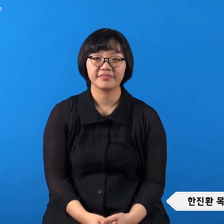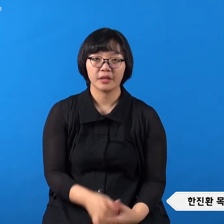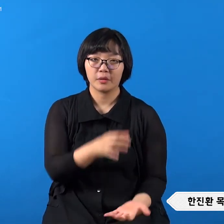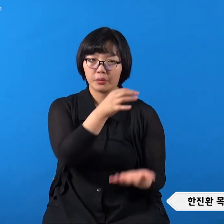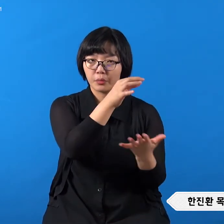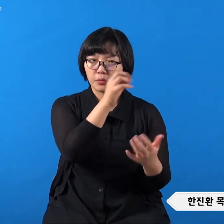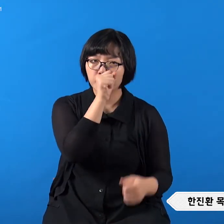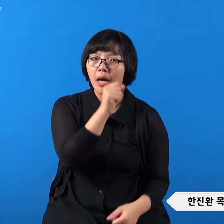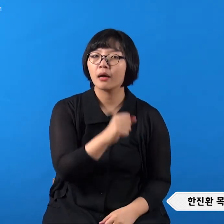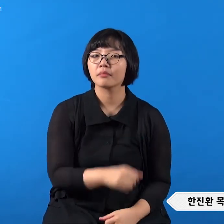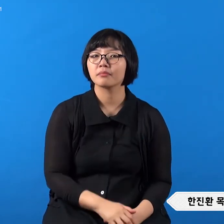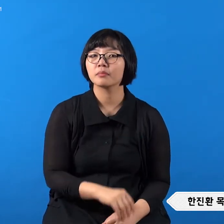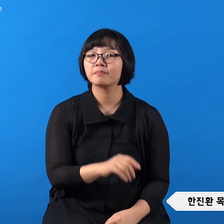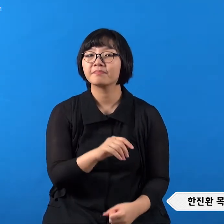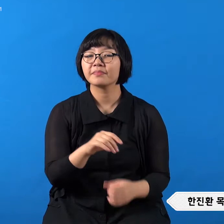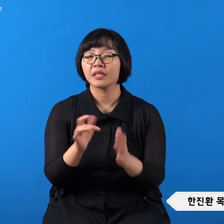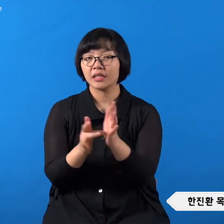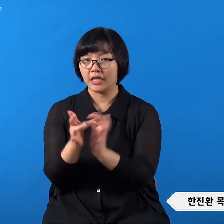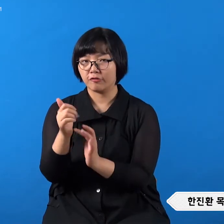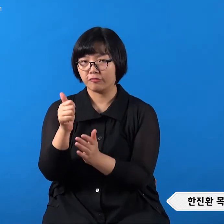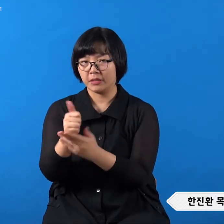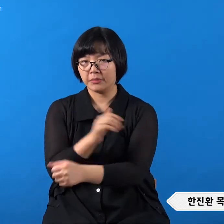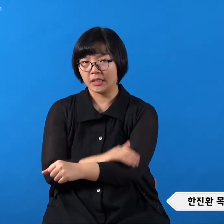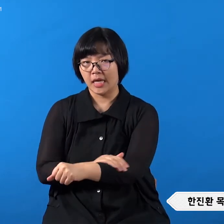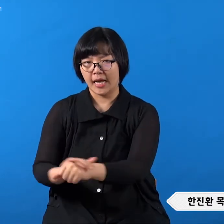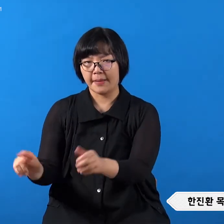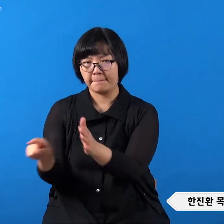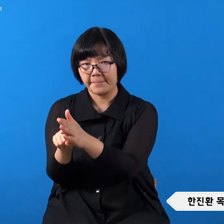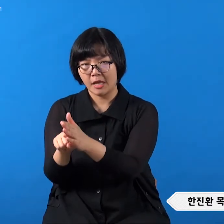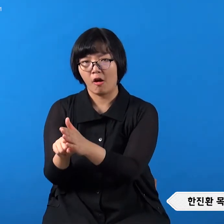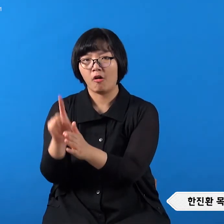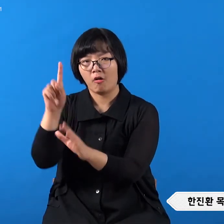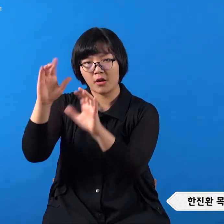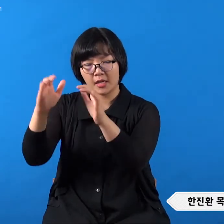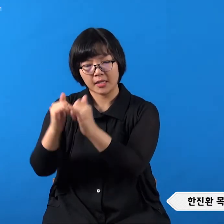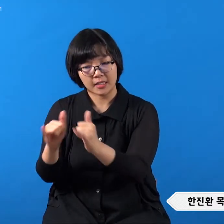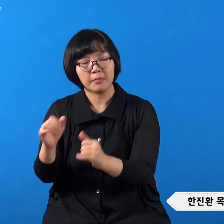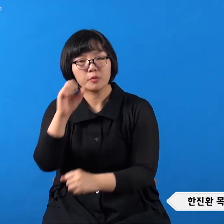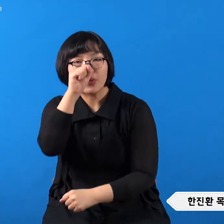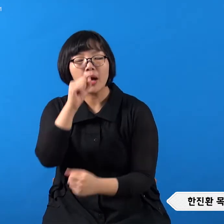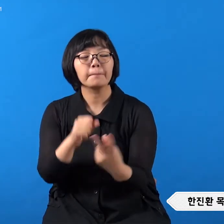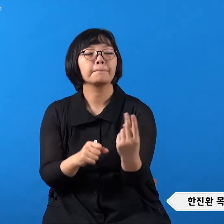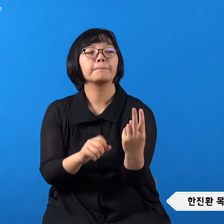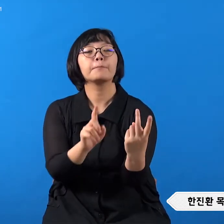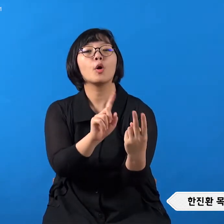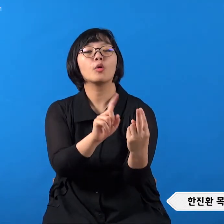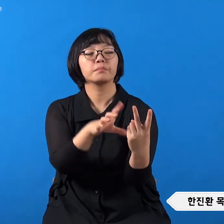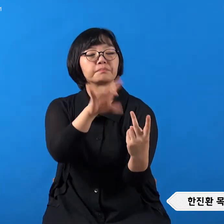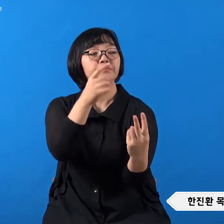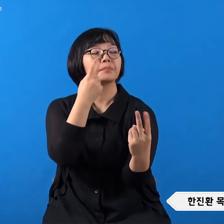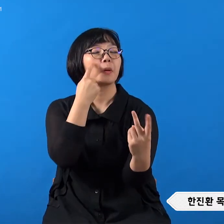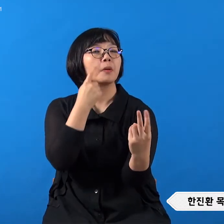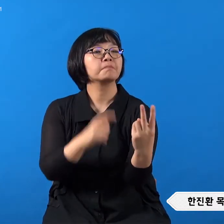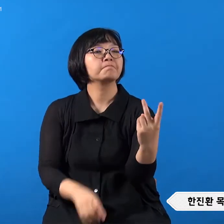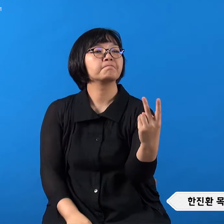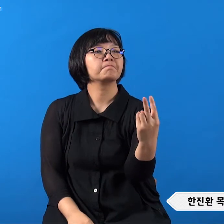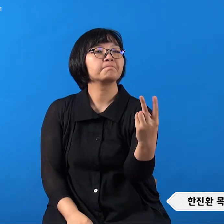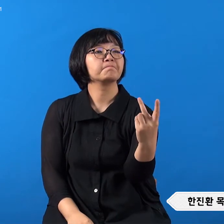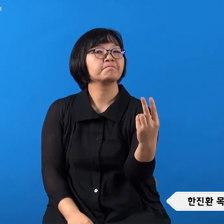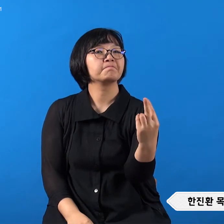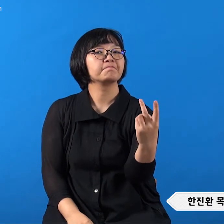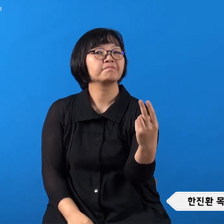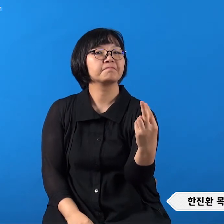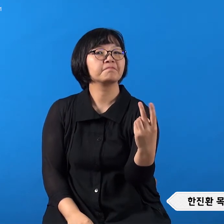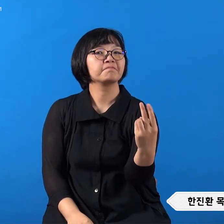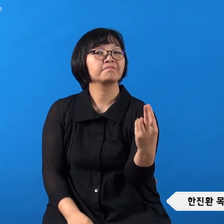재벌이 좋으냐, 아니면 예수 잘 믿는 천국 백성이 되는 것이 좋으냐, 하나만 택해보라 하면